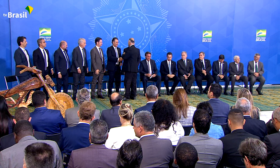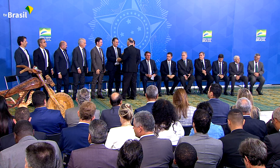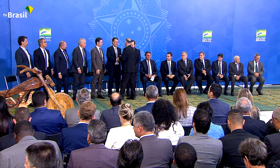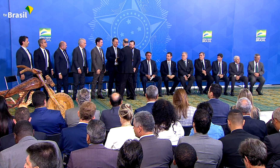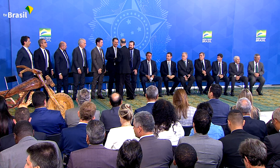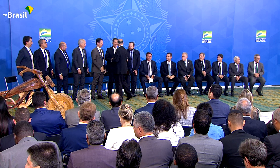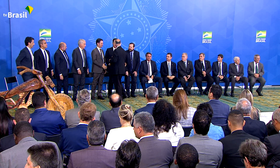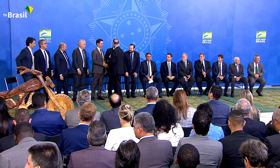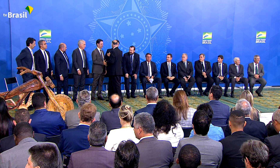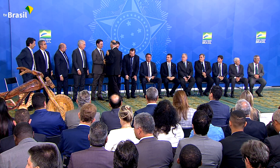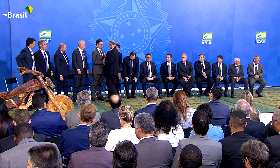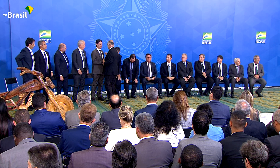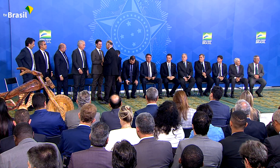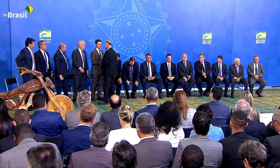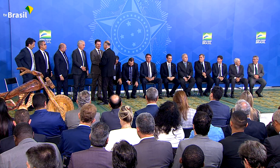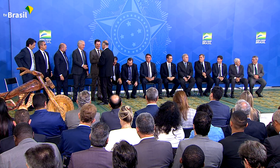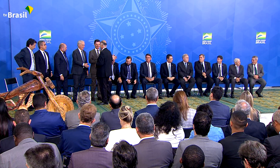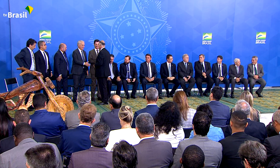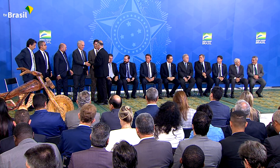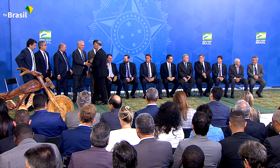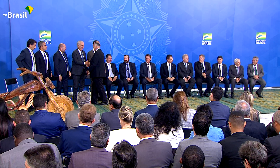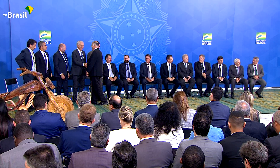E aí